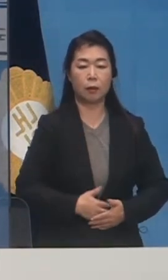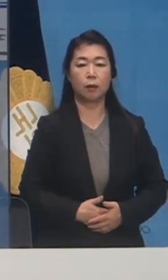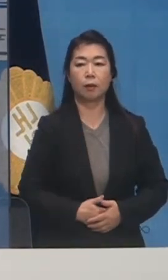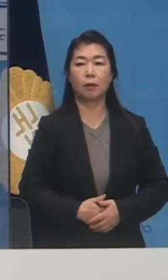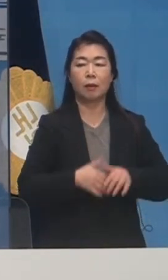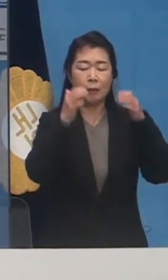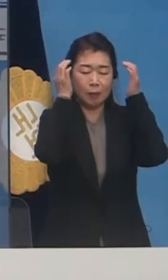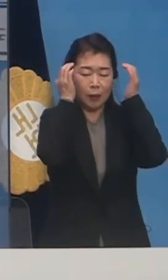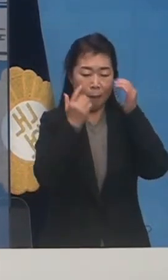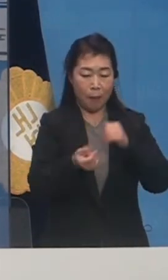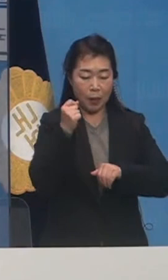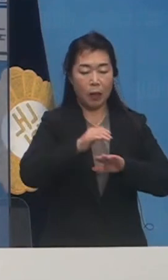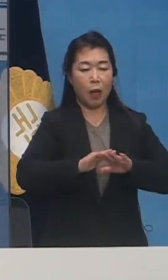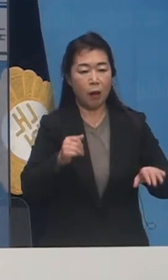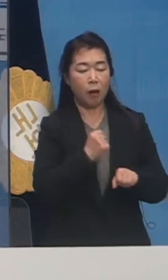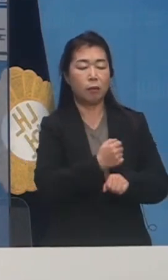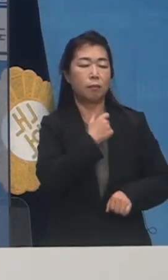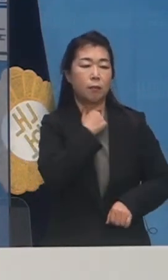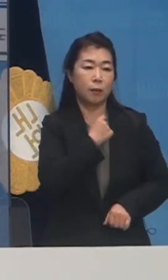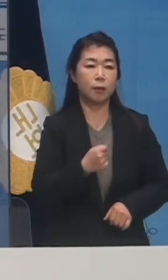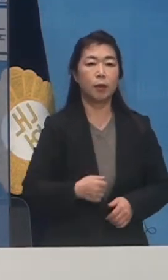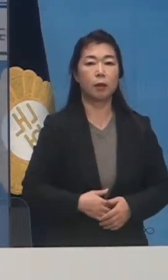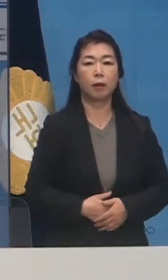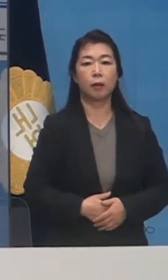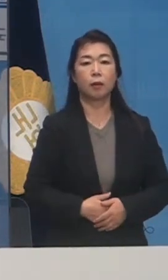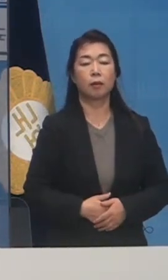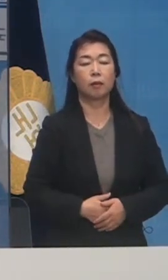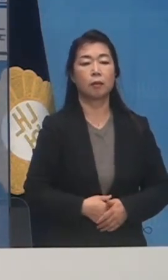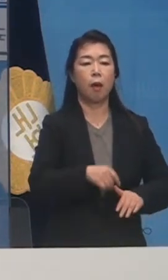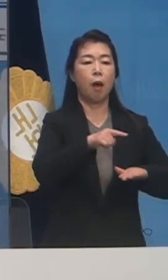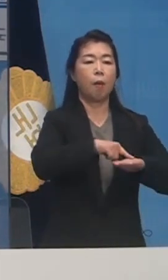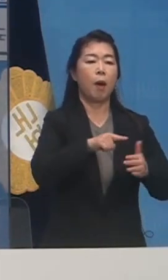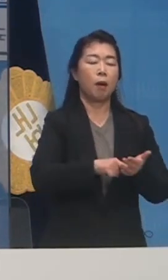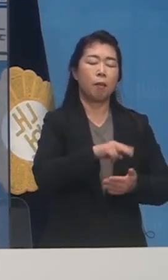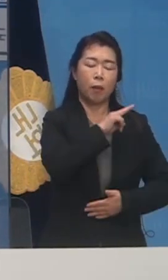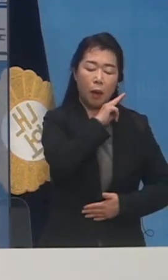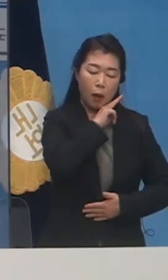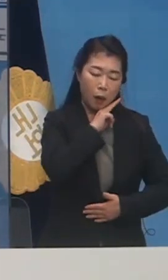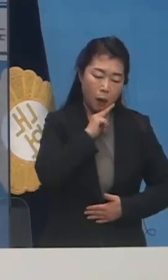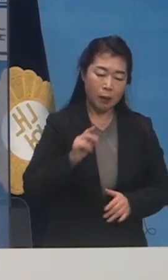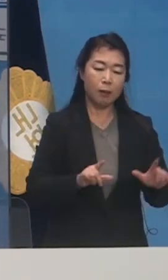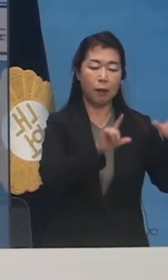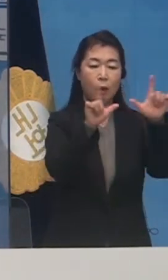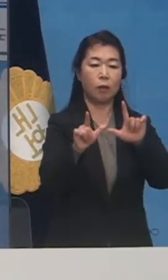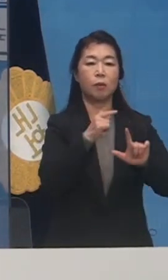이 고통에서 빨리 벗어나고만 싶습니다. 마음 편히 살고 싶습니다.